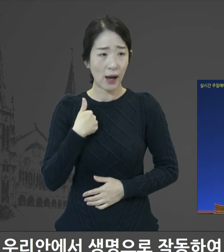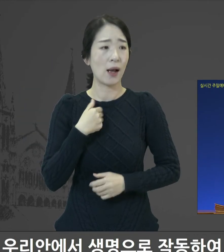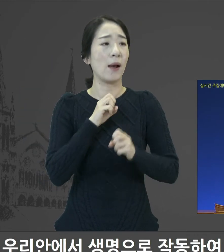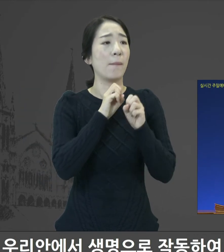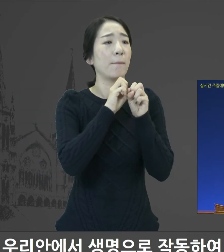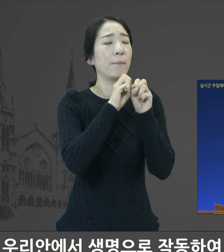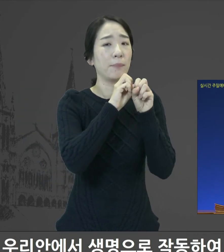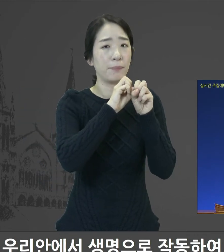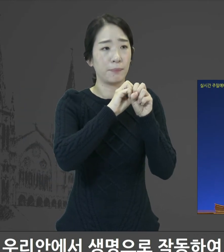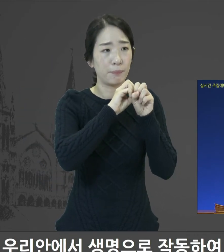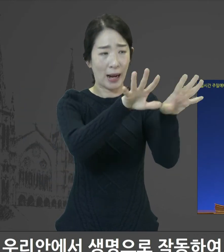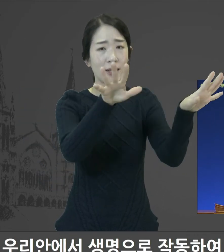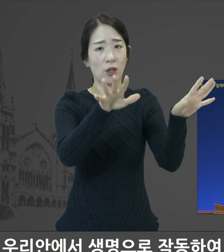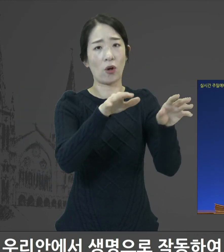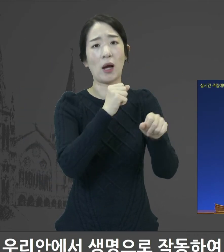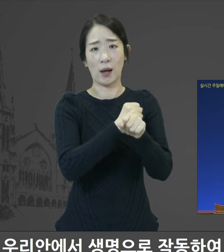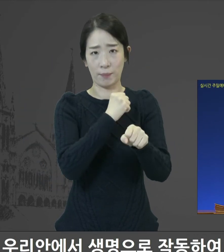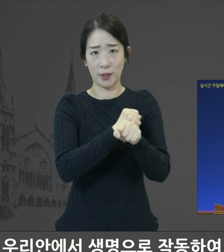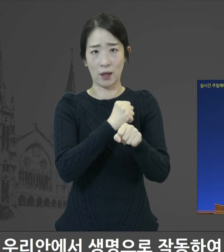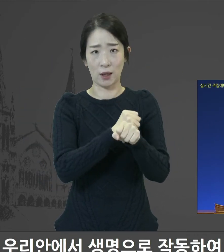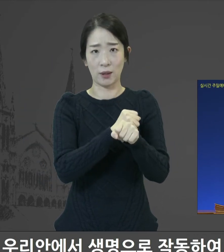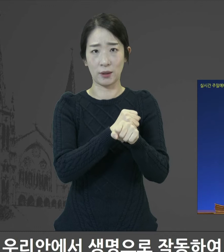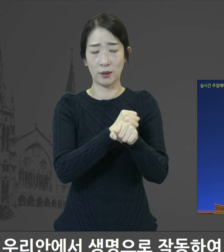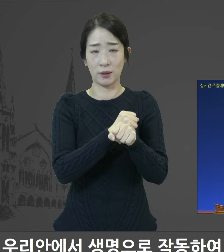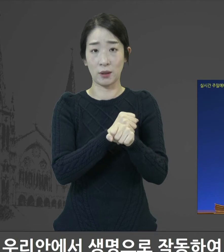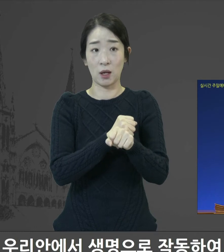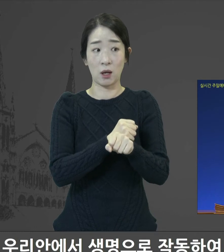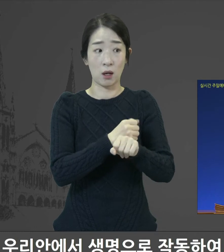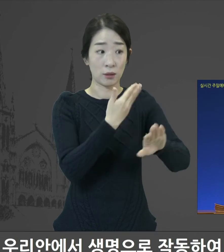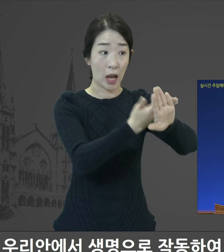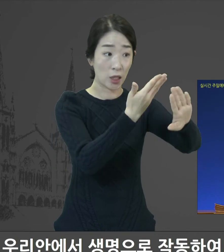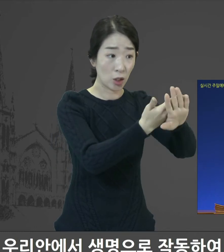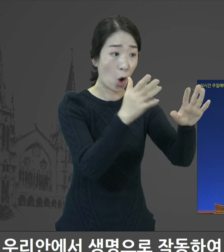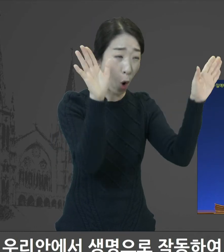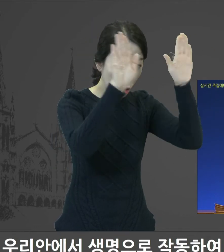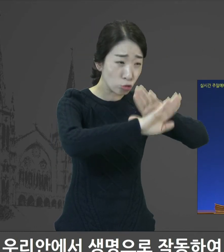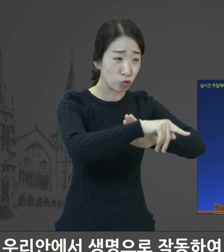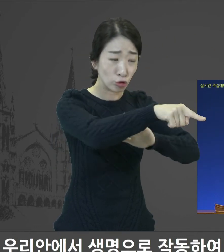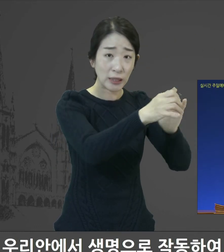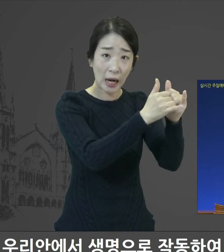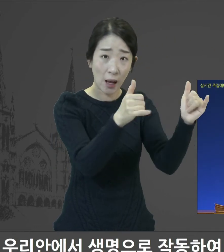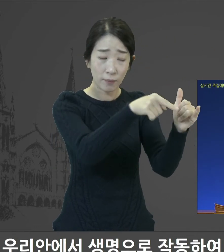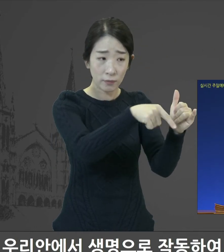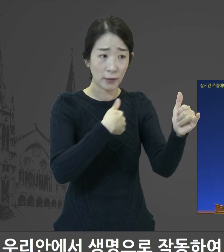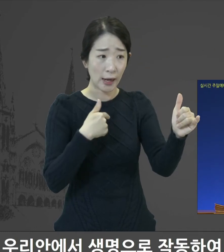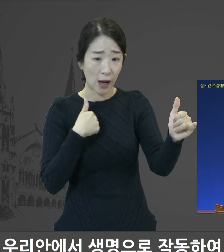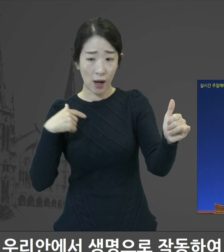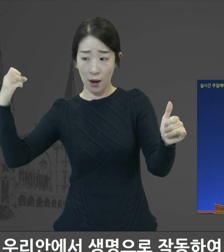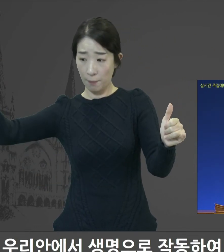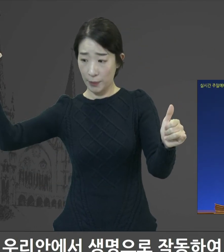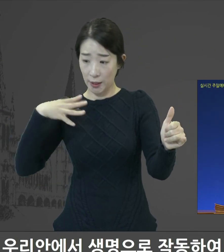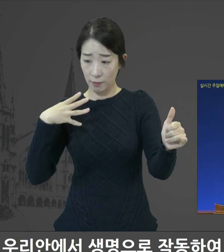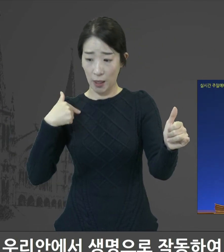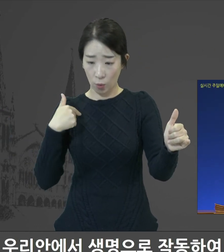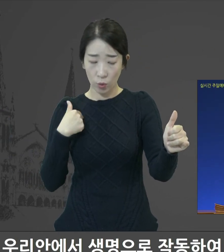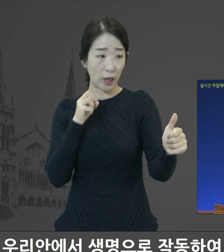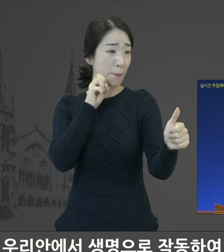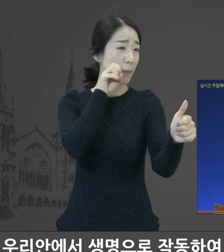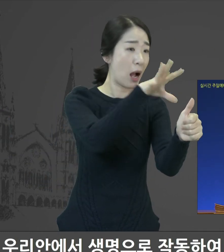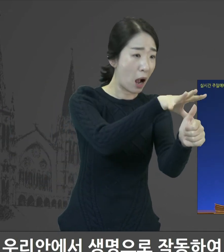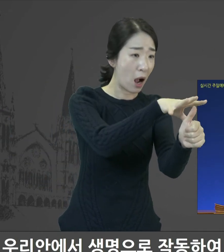밝혀야 할 책임이 완수되어질 때 다른 어두운 곳에 있는 사람들이 내가 빛으로 나올 때 경험했던 똑같은